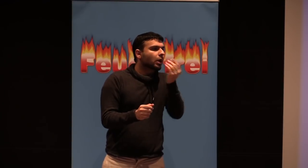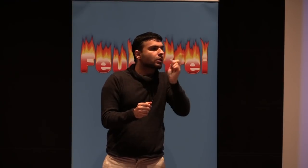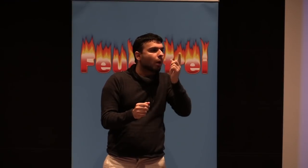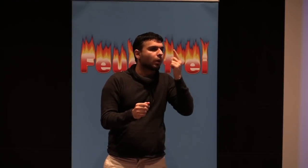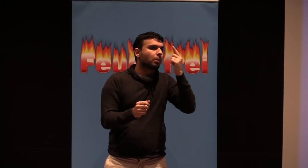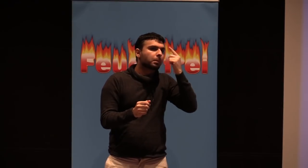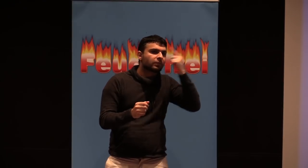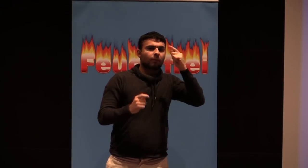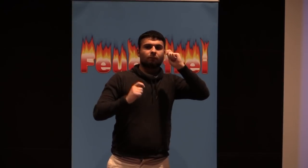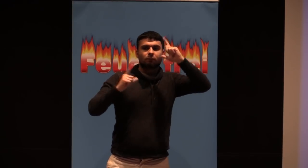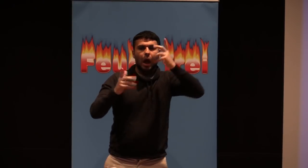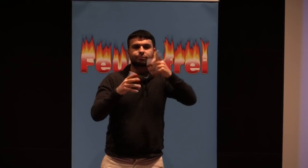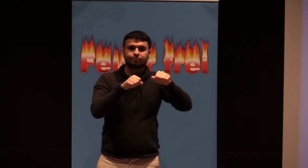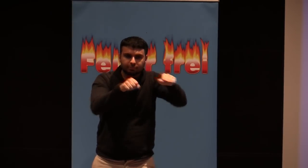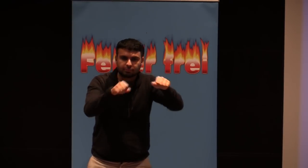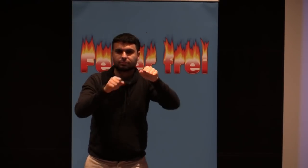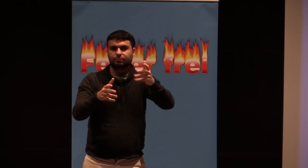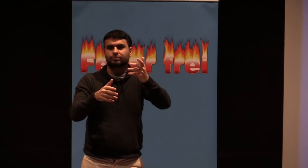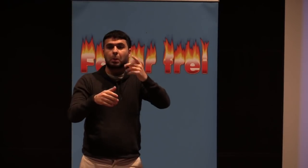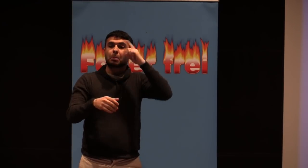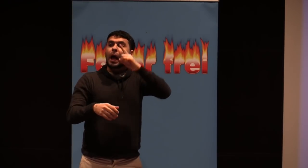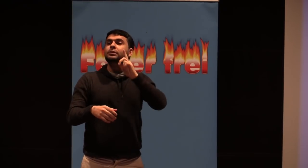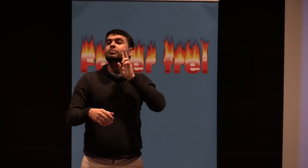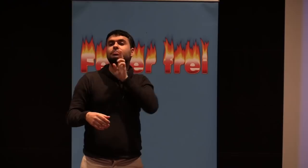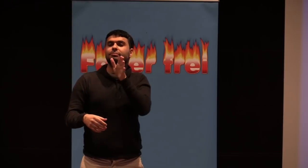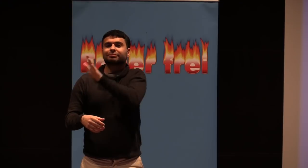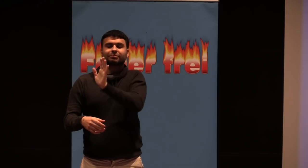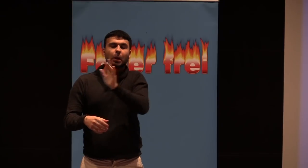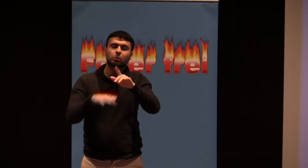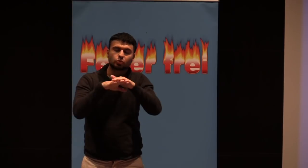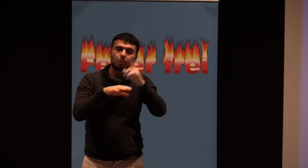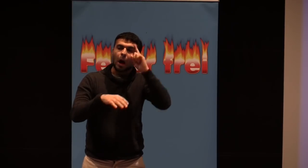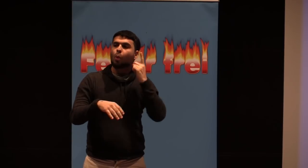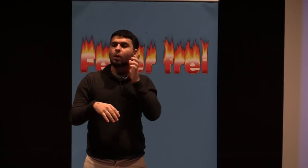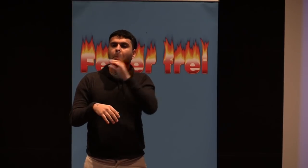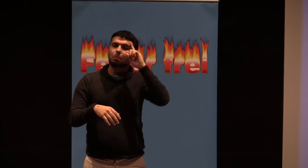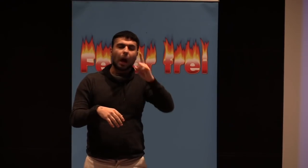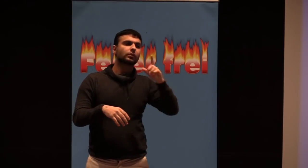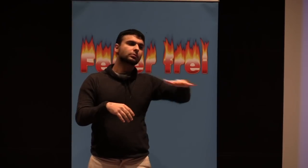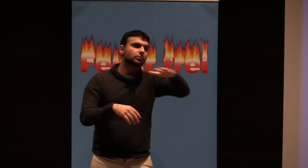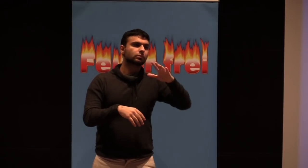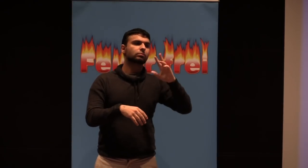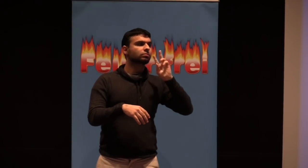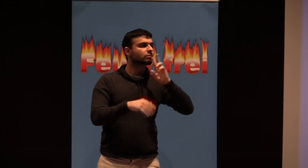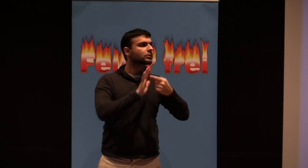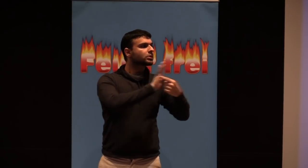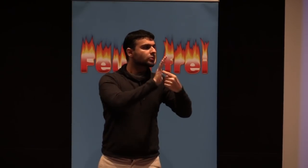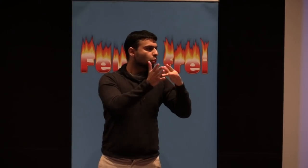Oder wenn ich so in die Gesellschaft gucke, es gibt ja ganz viele verschiedene Initiativen, die zum Beispiel durch Flyer